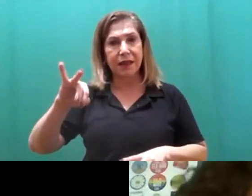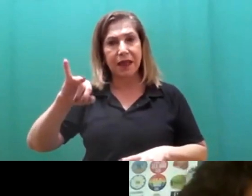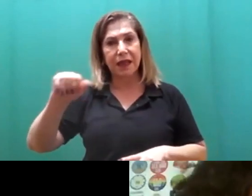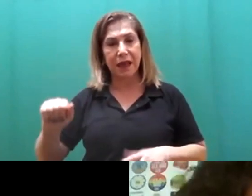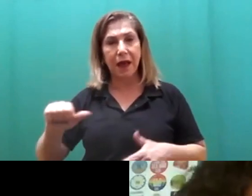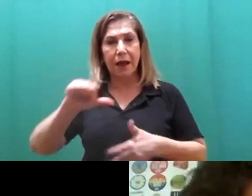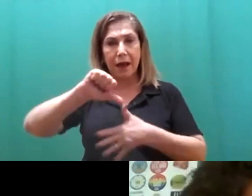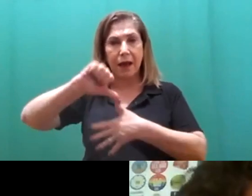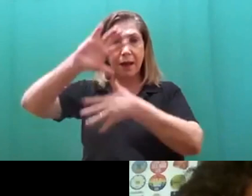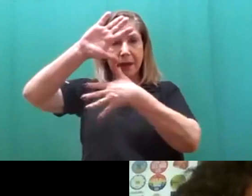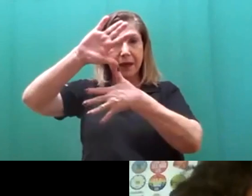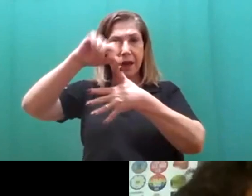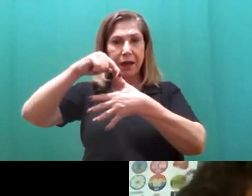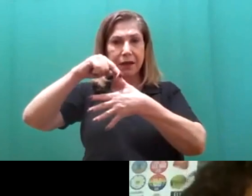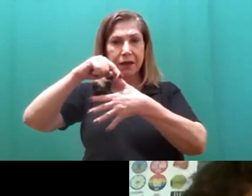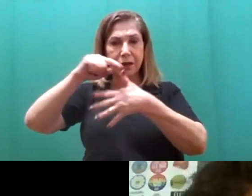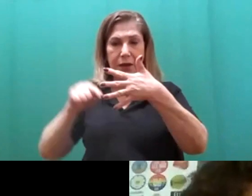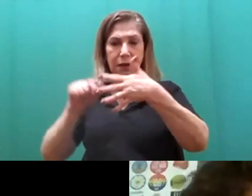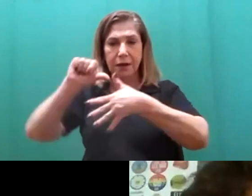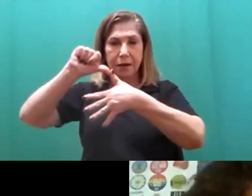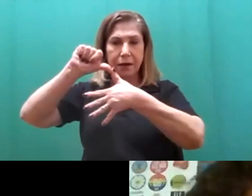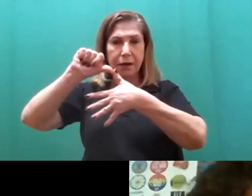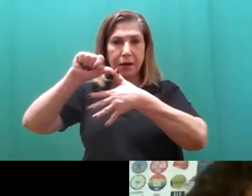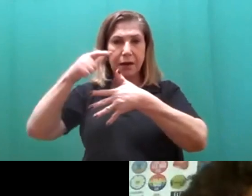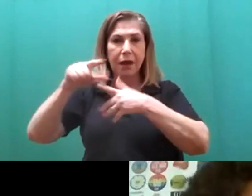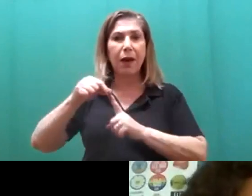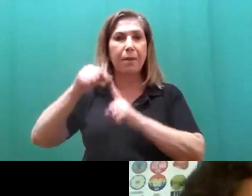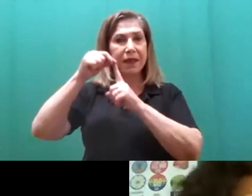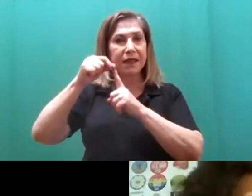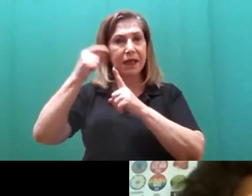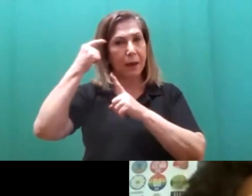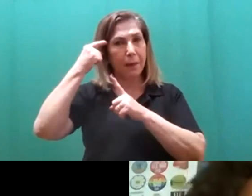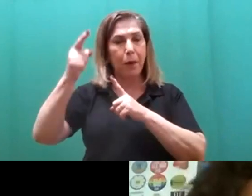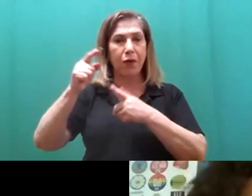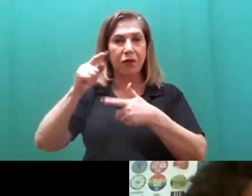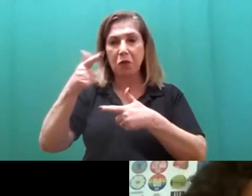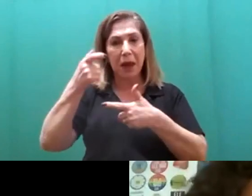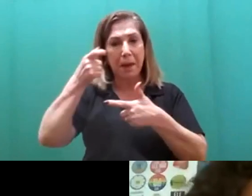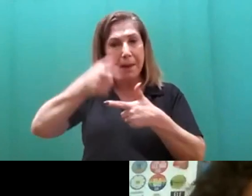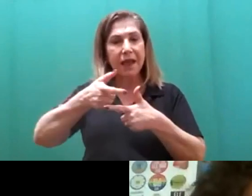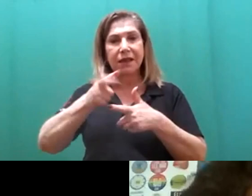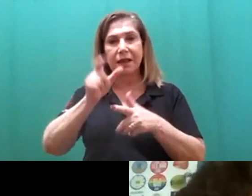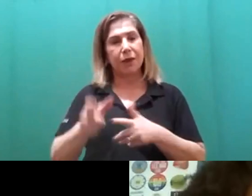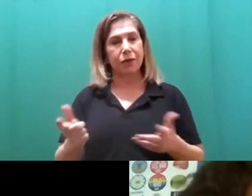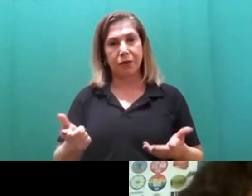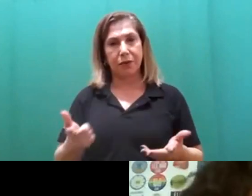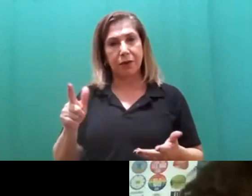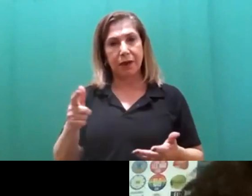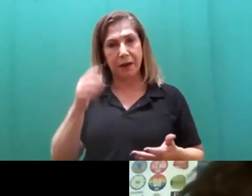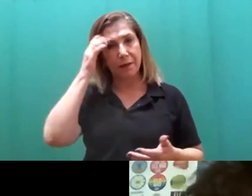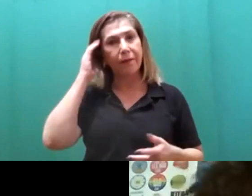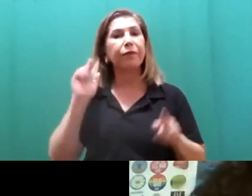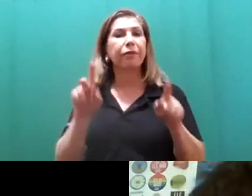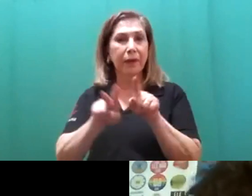não representam o povo, nem pensam no povo. Então, a gente tem um histórico de governos, e aí o México também tem,